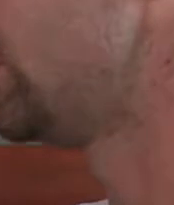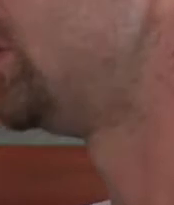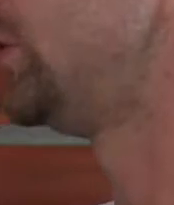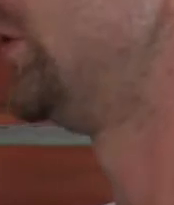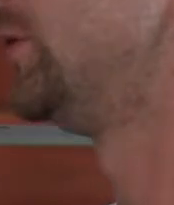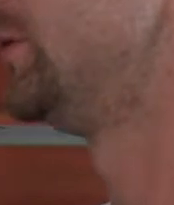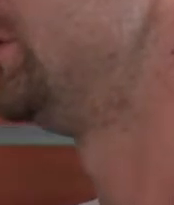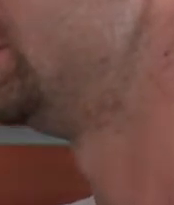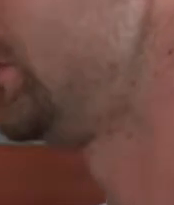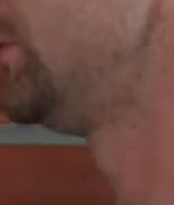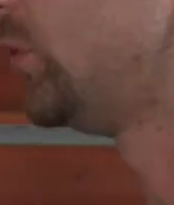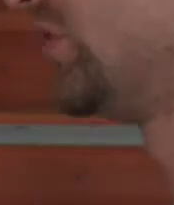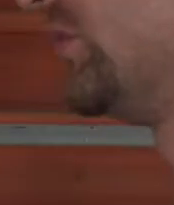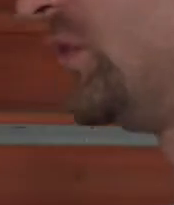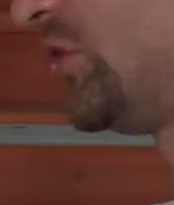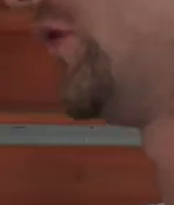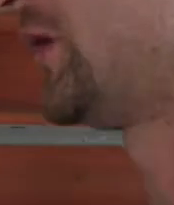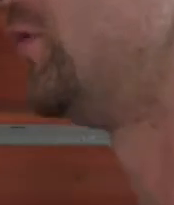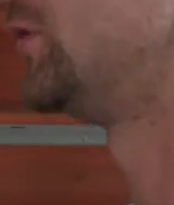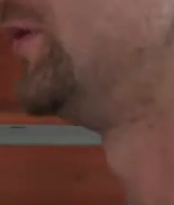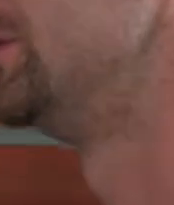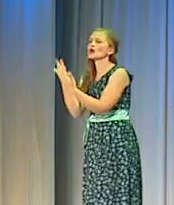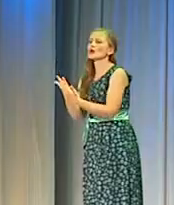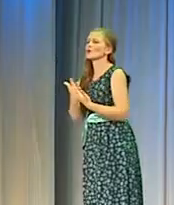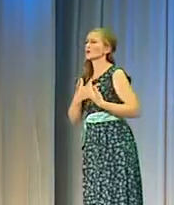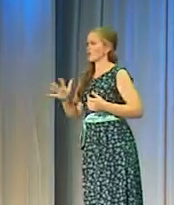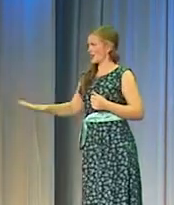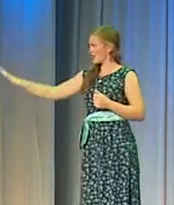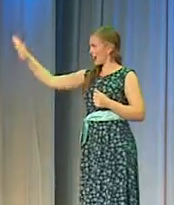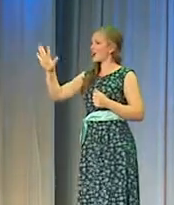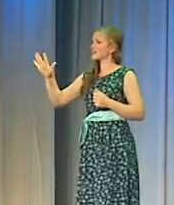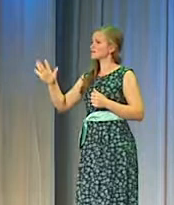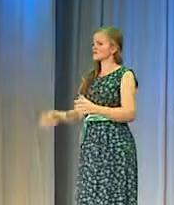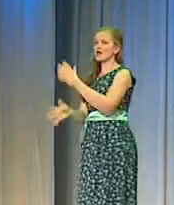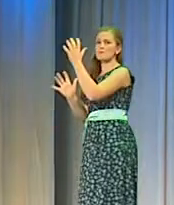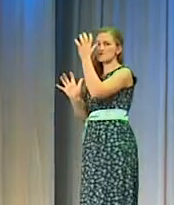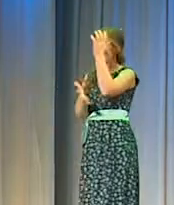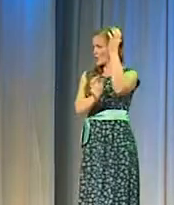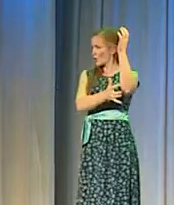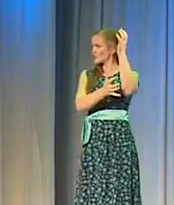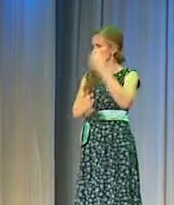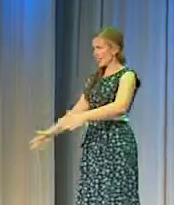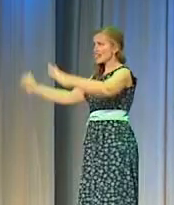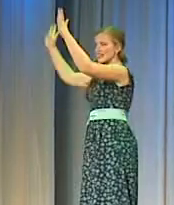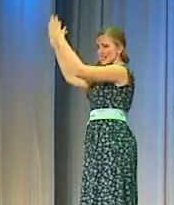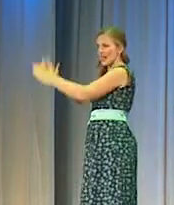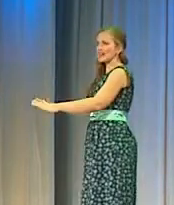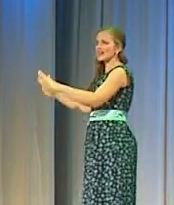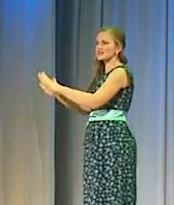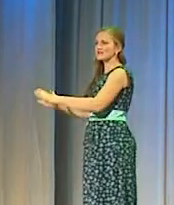почувствовать ее. Ну, в общем, тяжелая работа. Сибирский фестиваль жестовой песни уникален. Подобные мероприятия за Уралом не проводят.